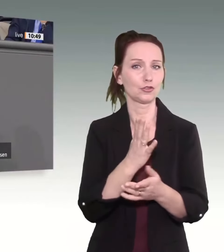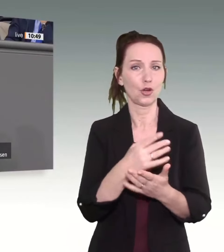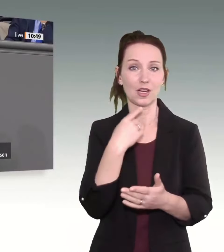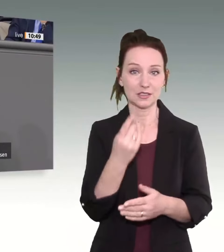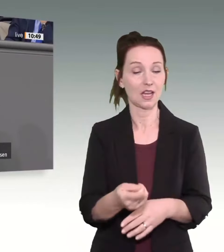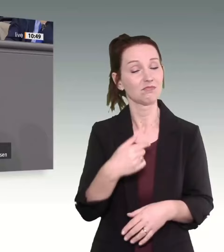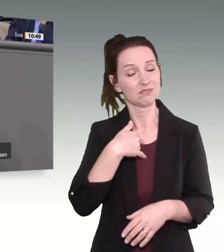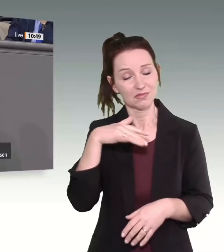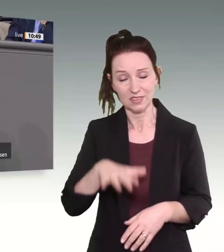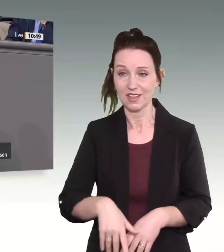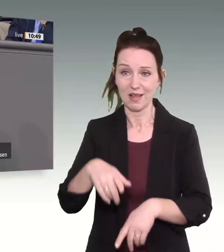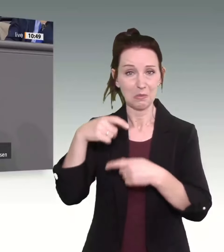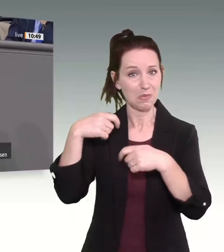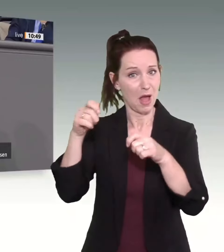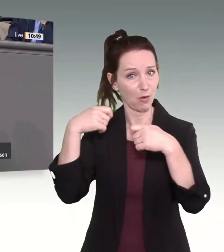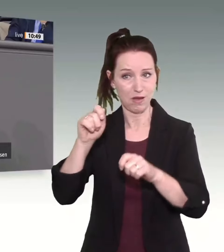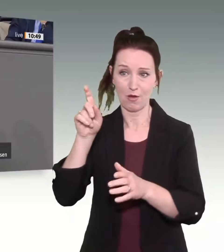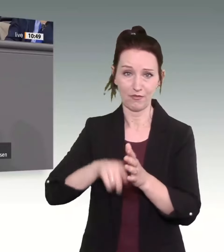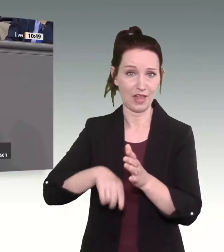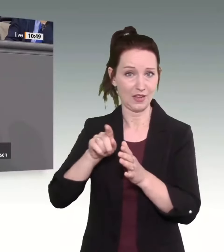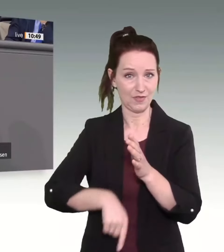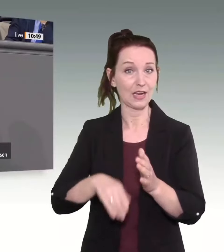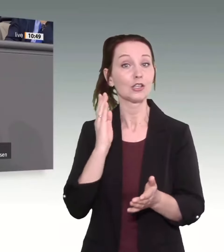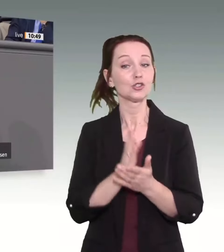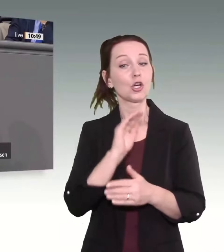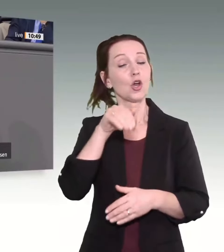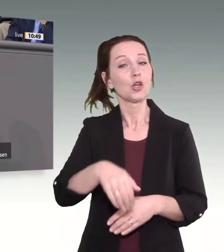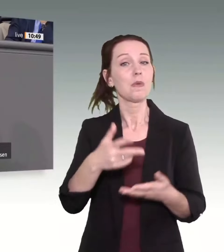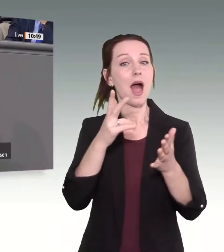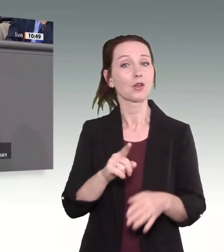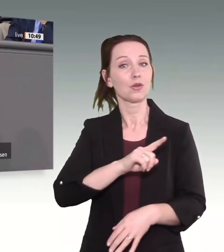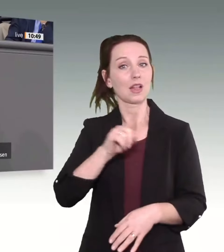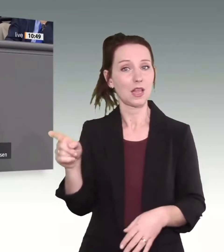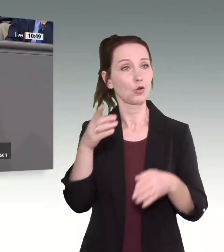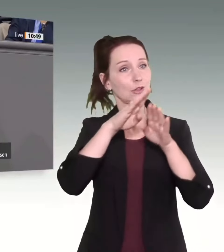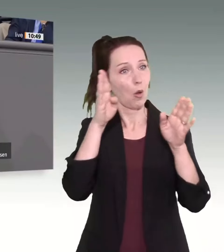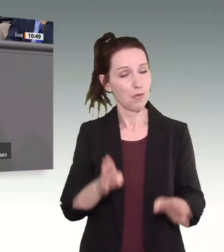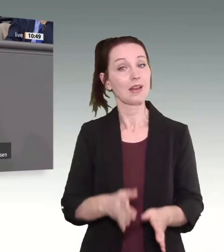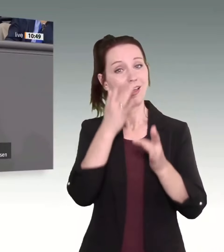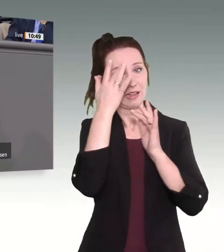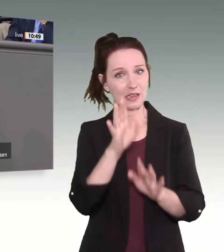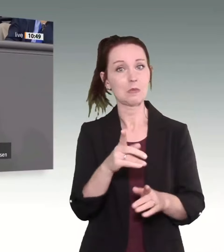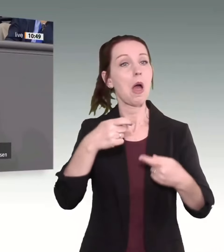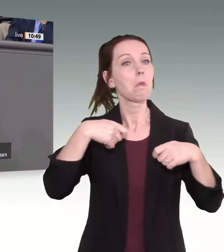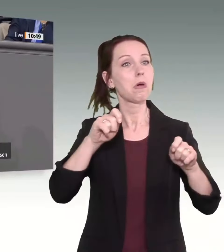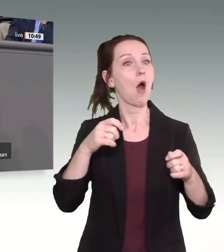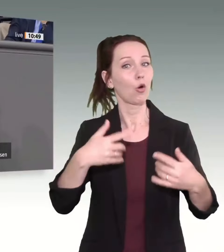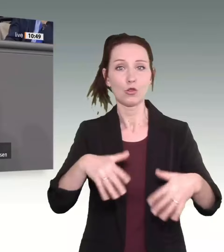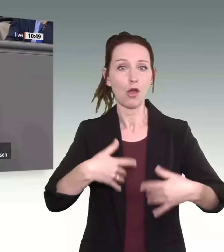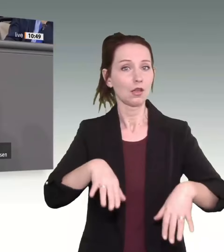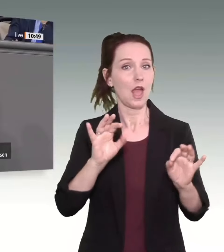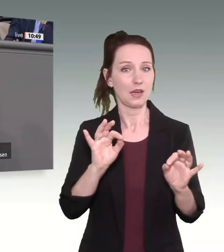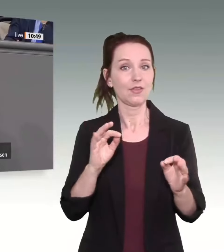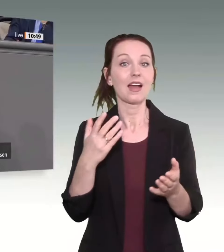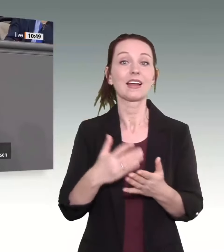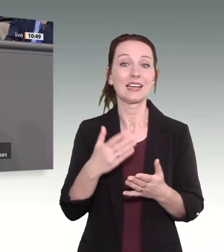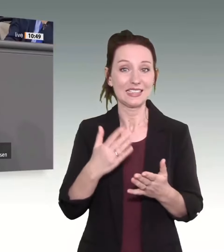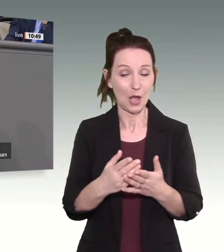Bauüberhang. Wir haben über 800.000 genehmigte Objekte, die noch nicht angefangen sind. Und deswegen haben wir das